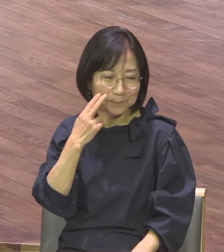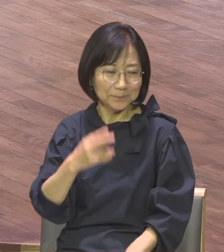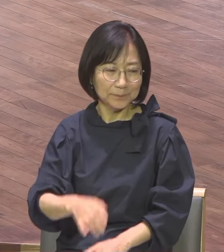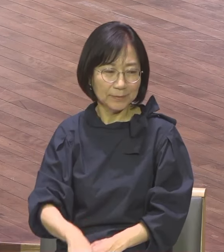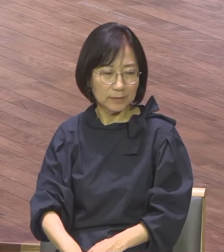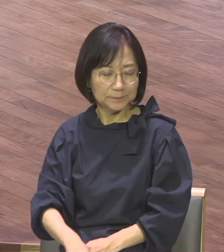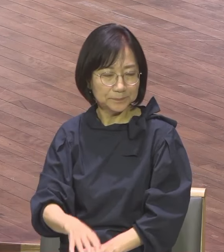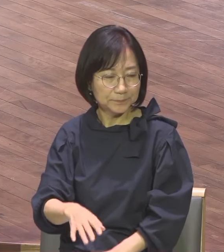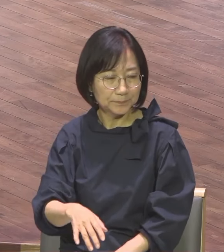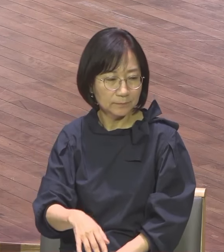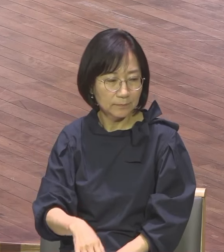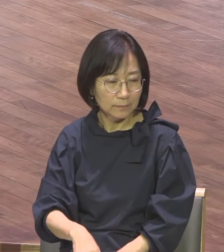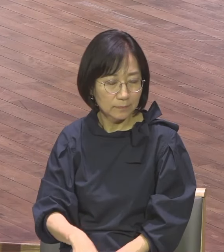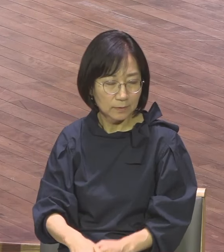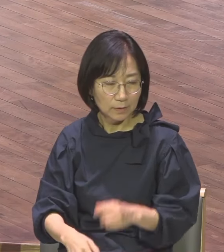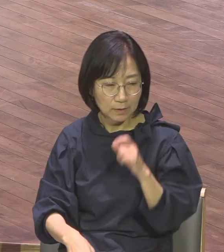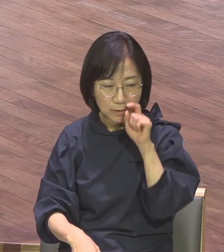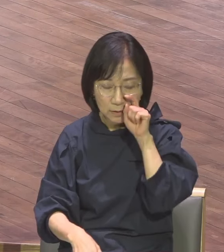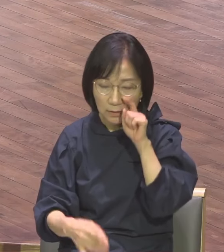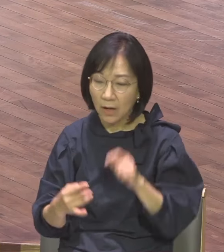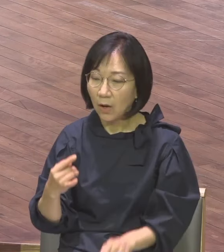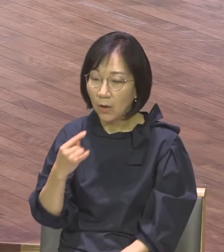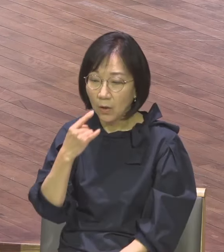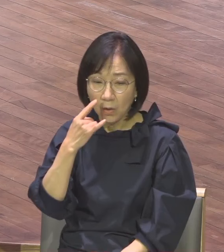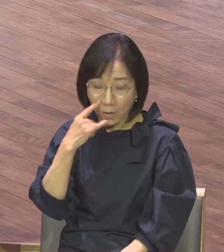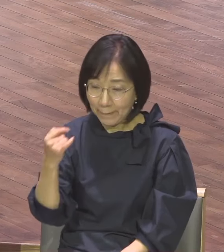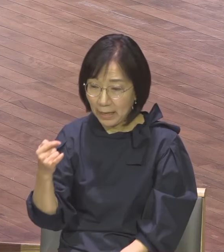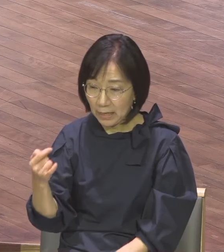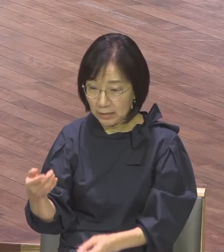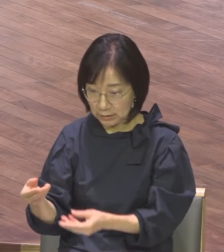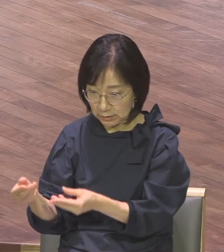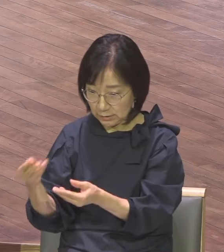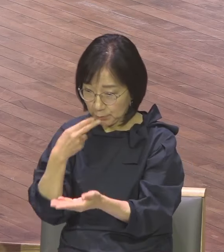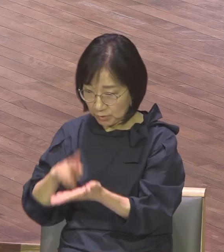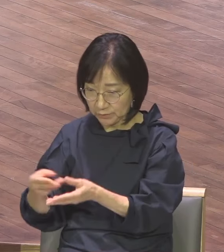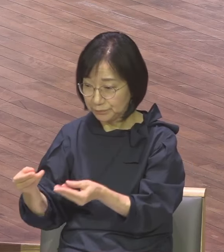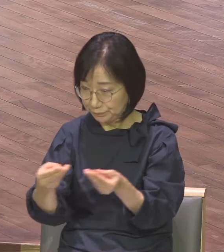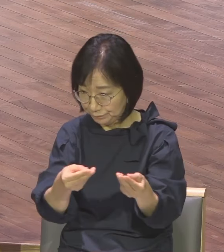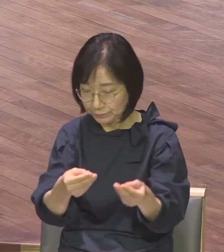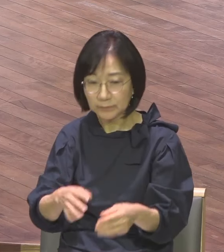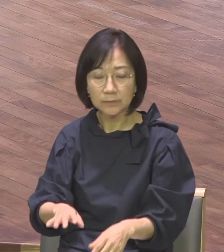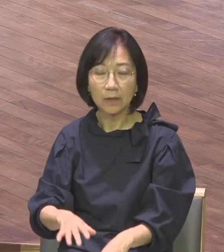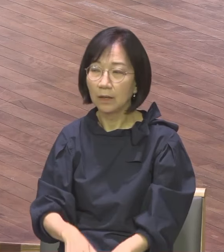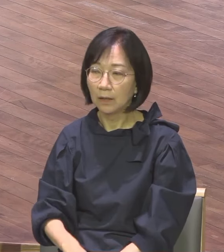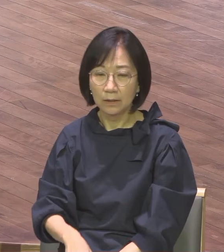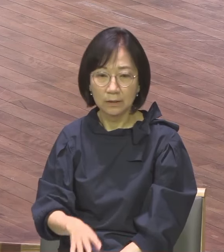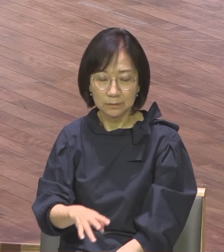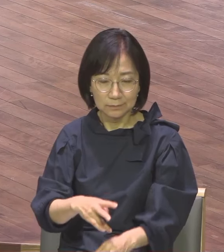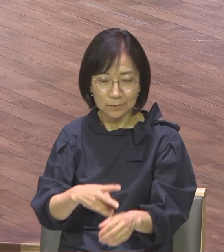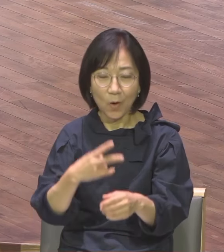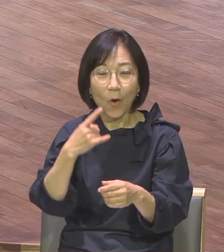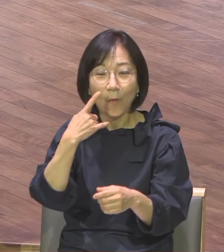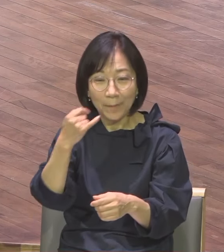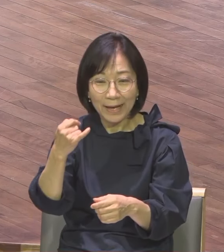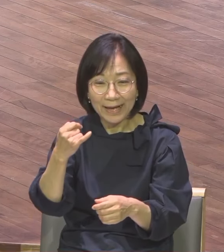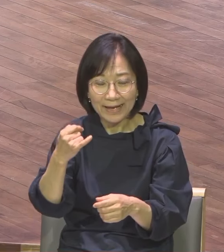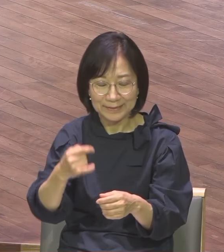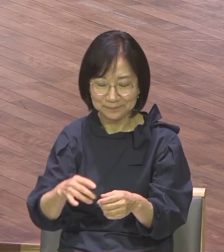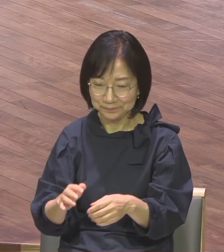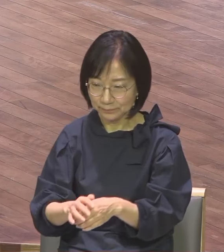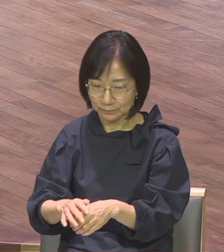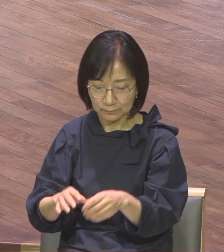어머니가 갖다 줘라 통지서 받아왔어. 그래 아이가 엄마 선생님 뭐라 그래? 야